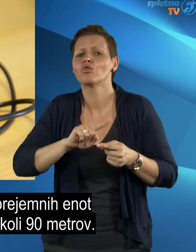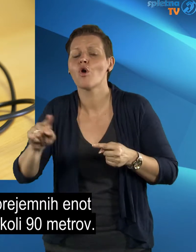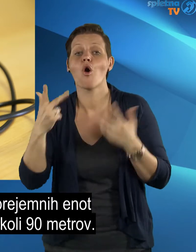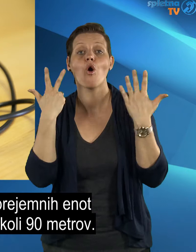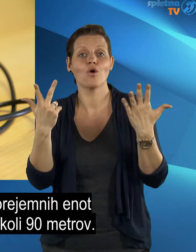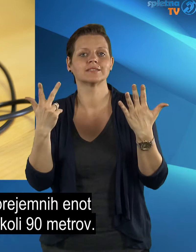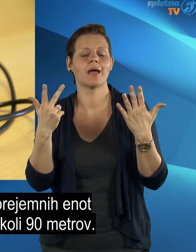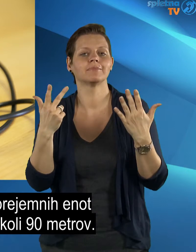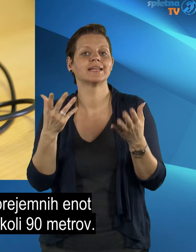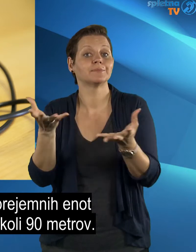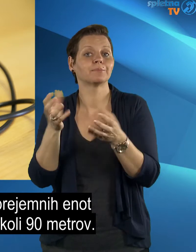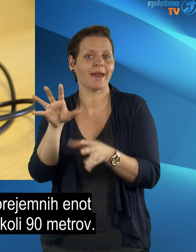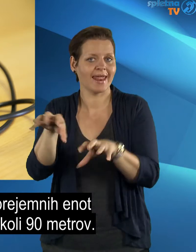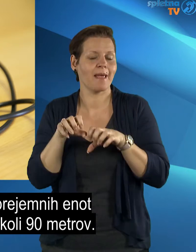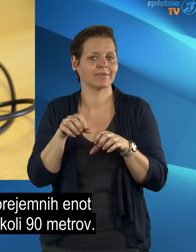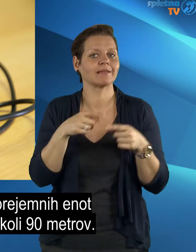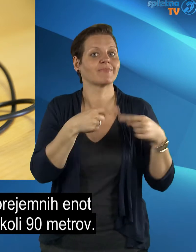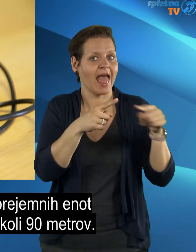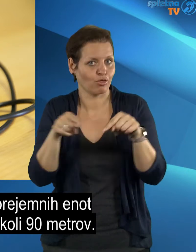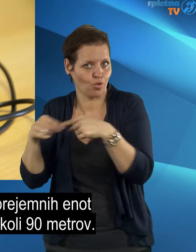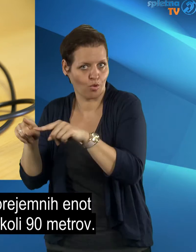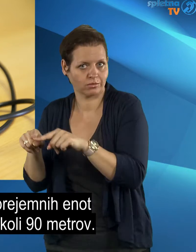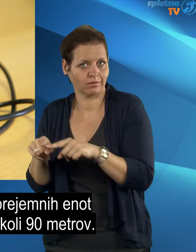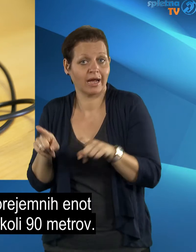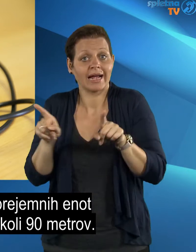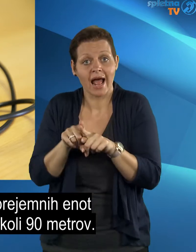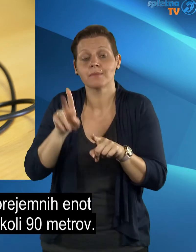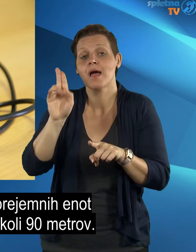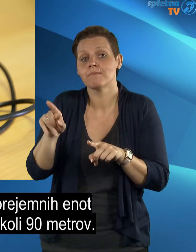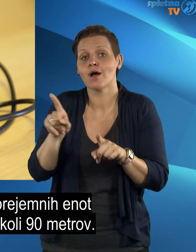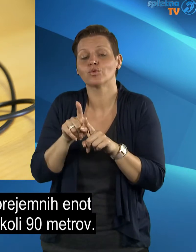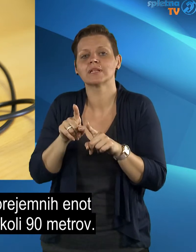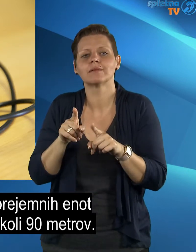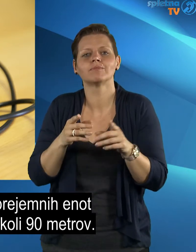enot hkrati in ima doseg okoli 90 metrov.